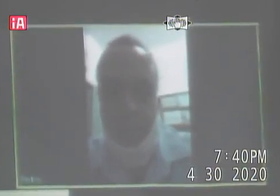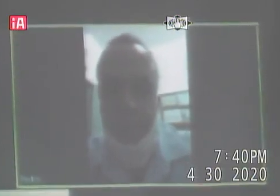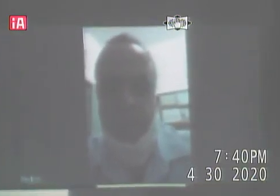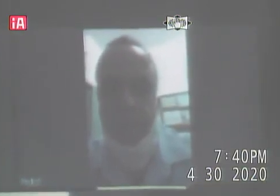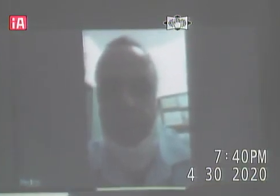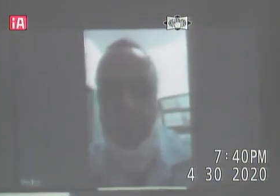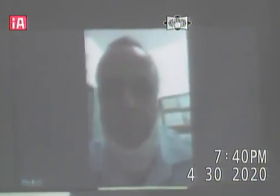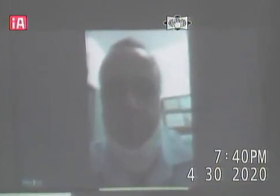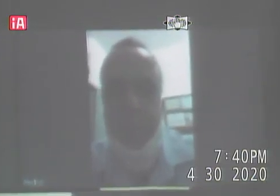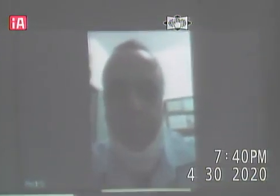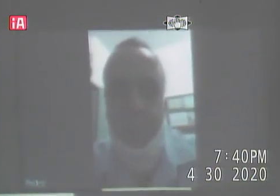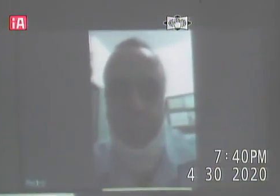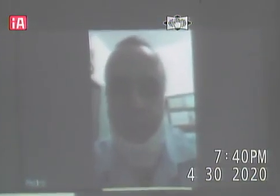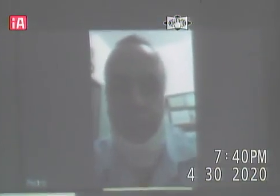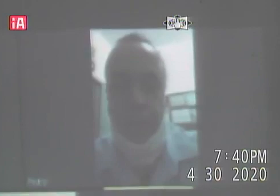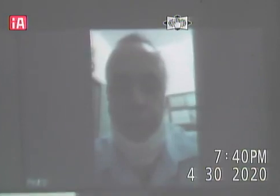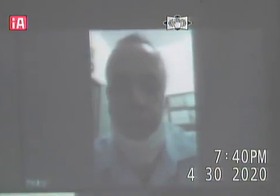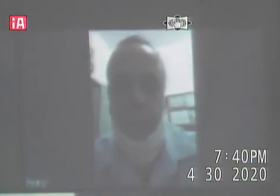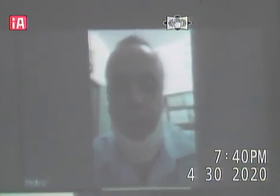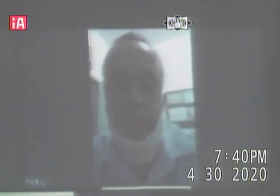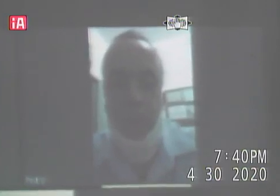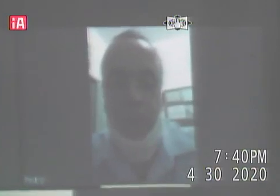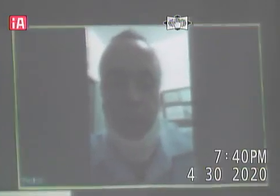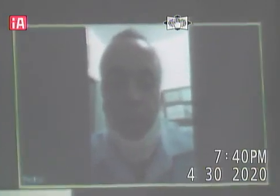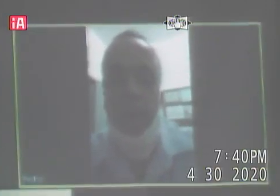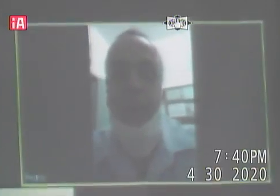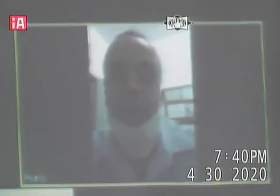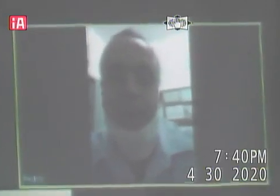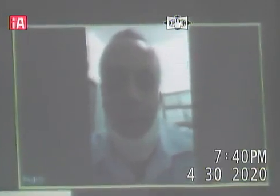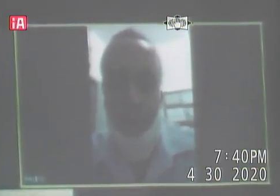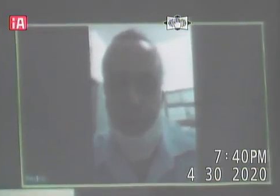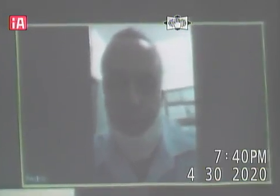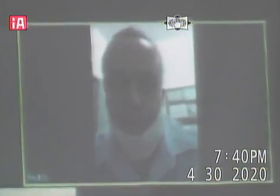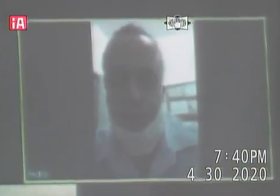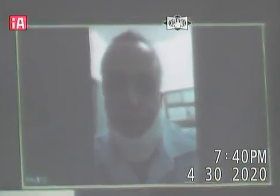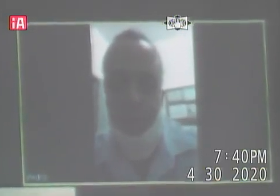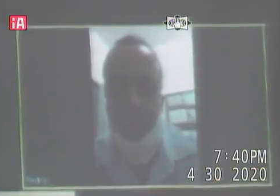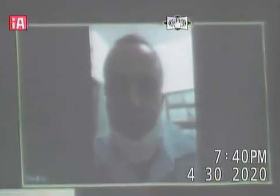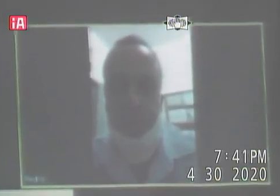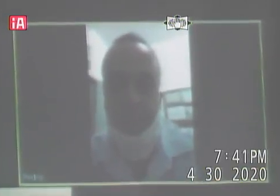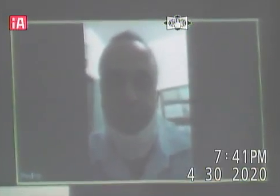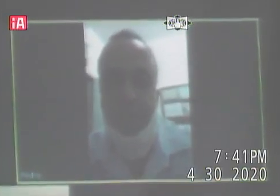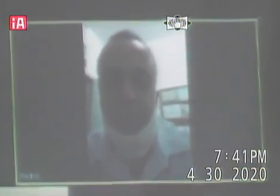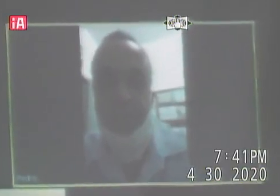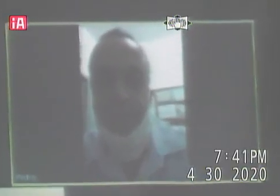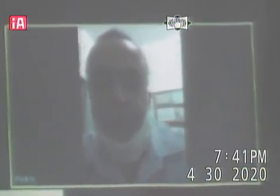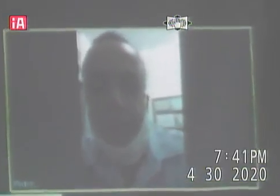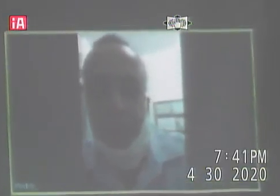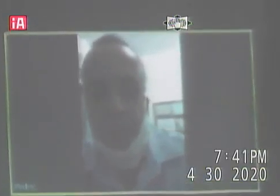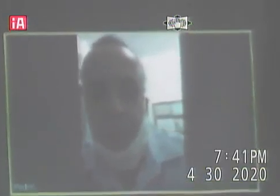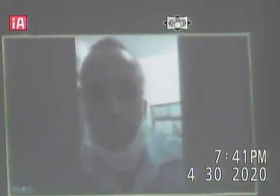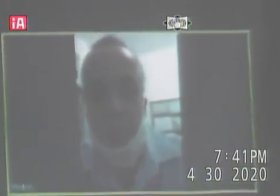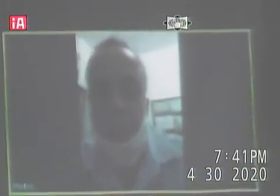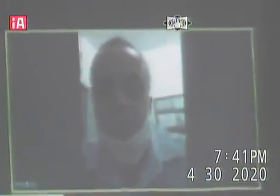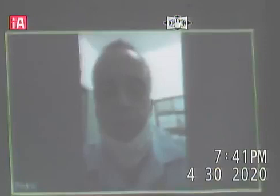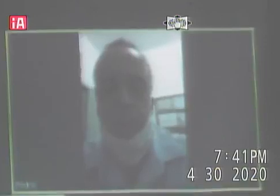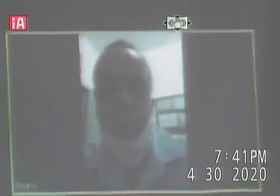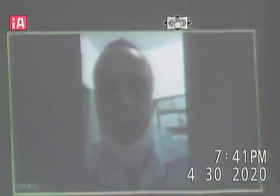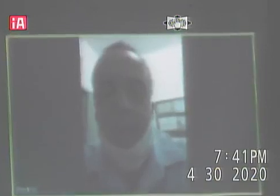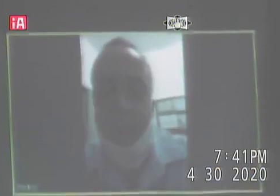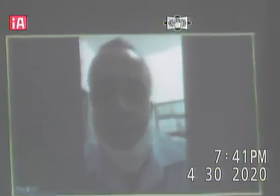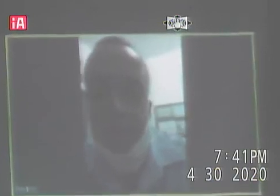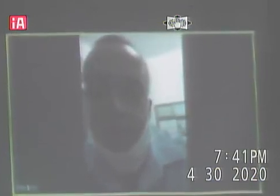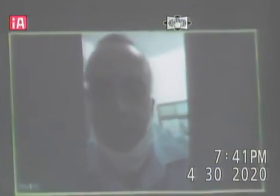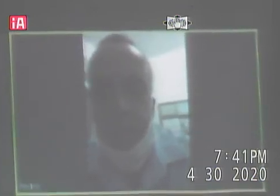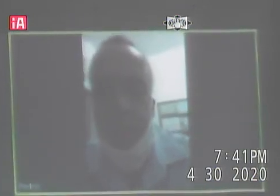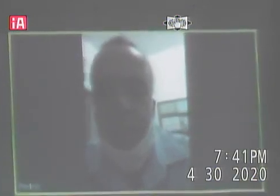Certeza que se eles não precisassem de dinheiro, estão lá mesmo. Mas entre ter um recurso,